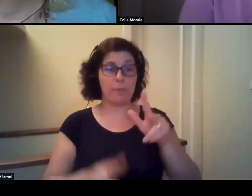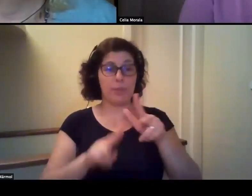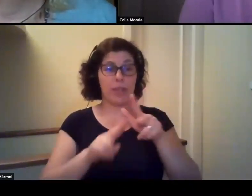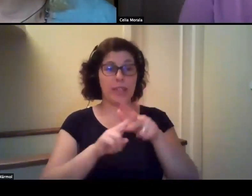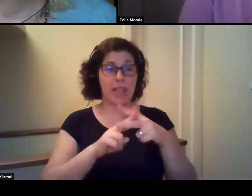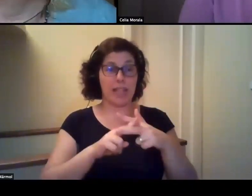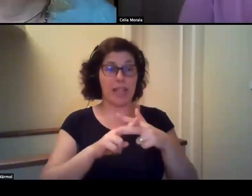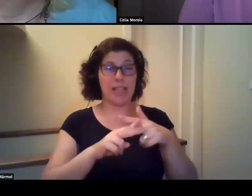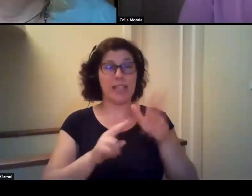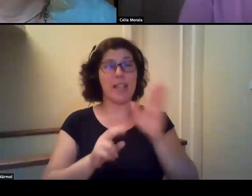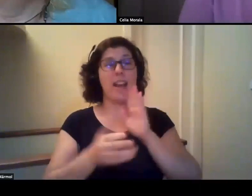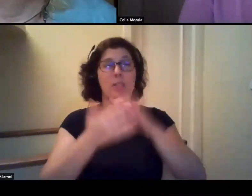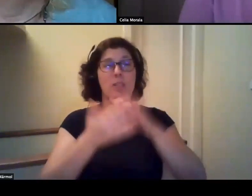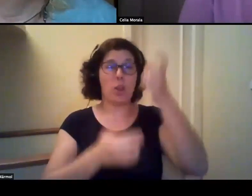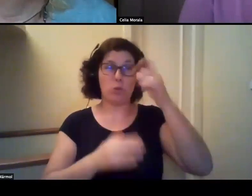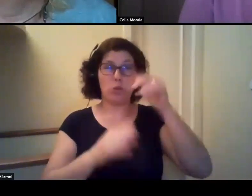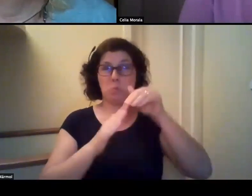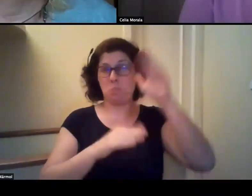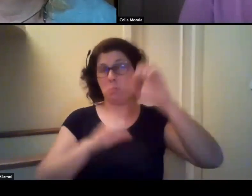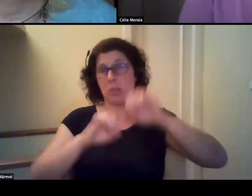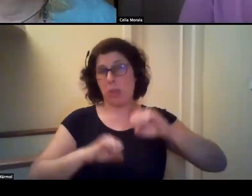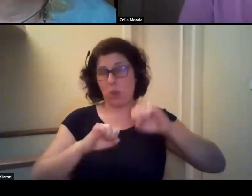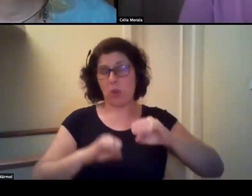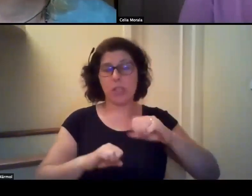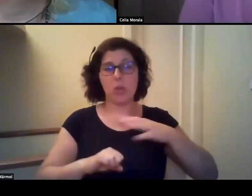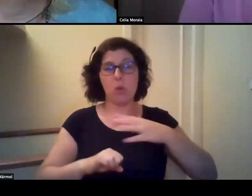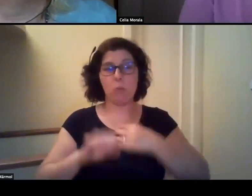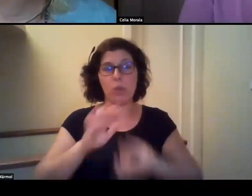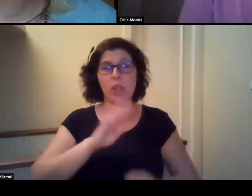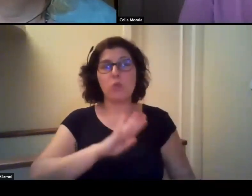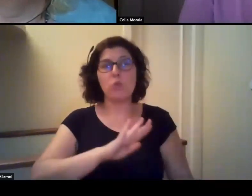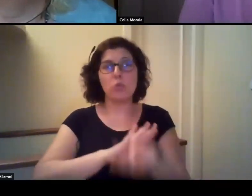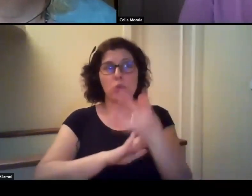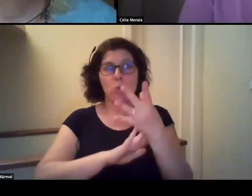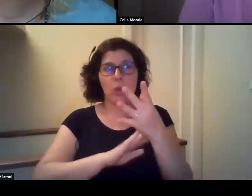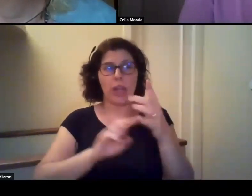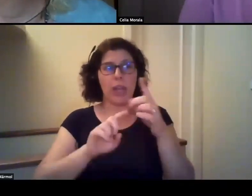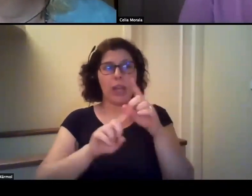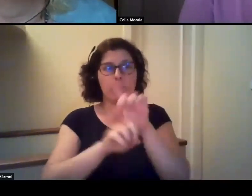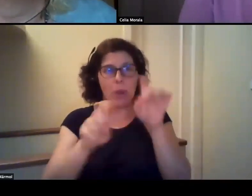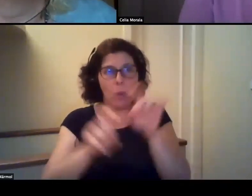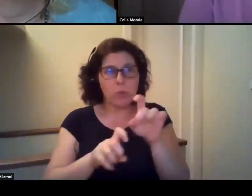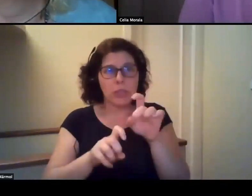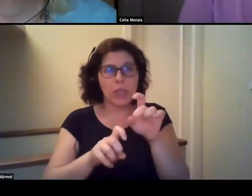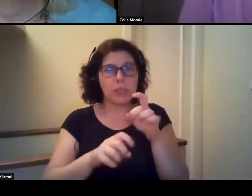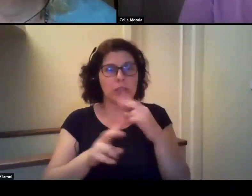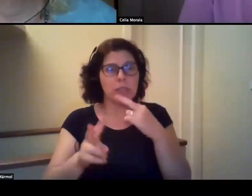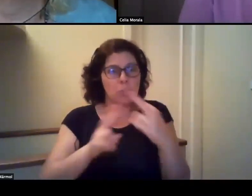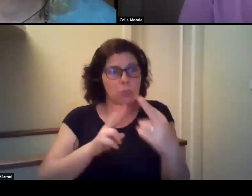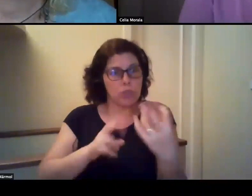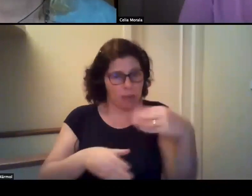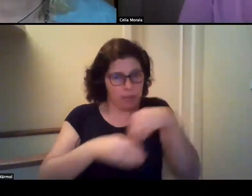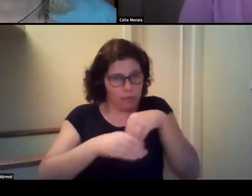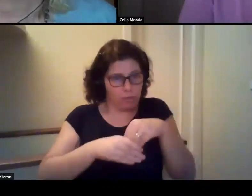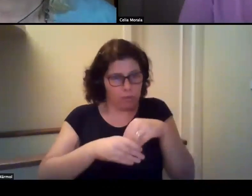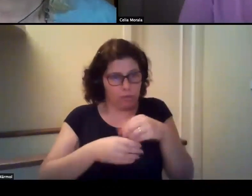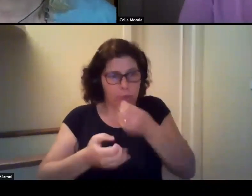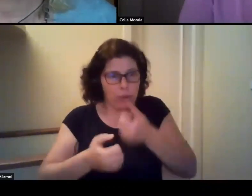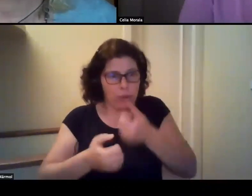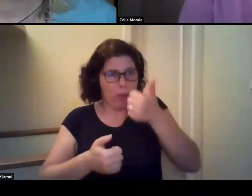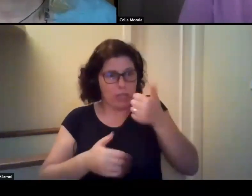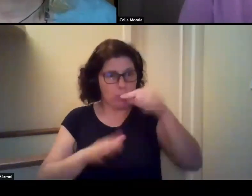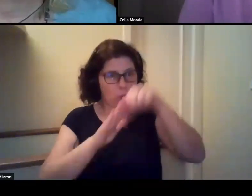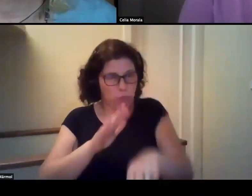mayores pueden surgir preguntas que requieran información más específica. La pregunta es si vais a facilitar materiales